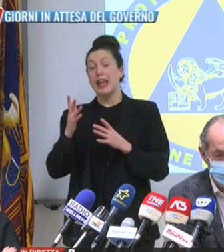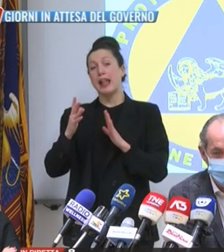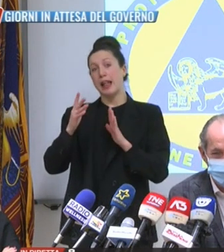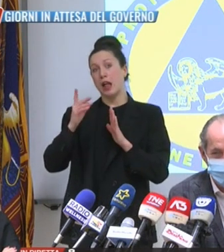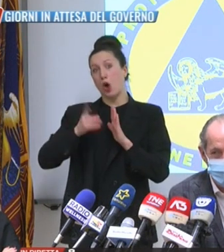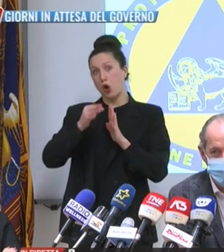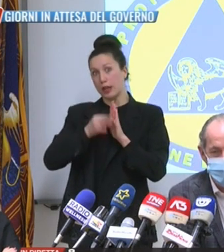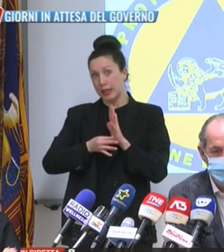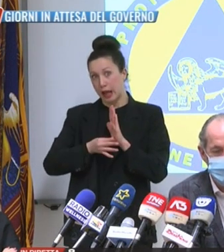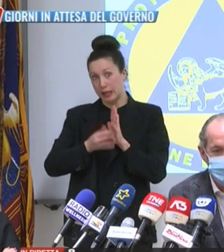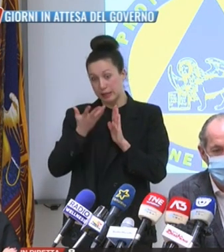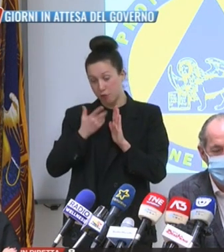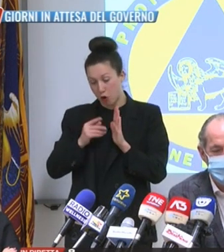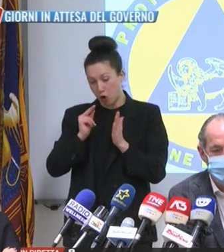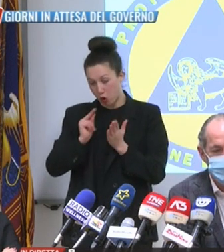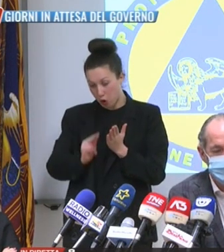che è zona gialla.